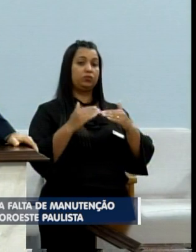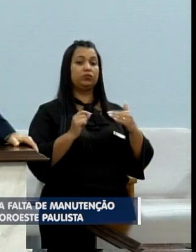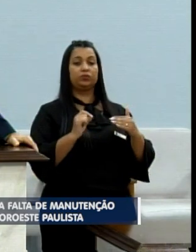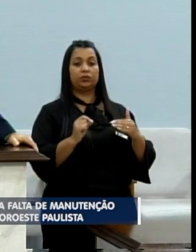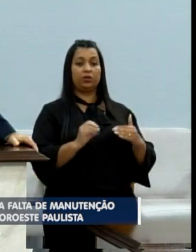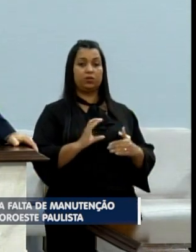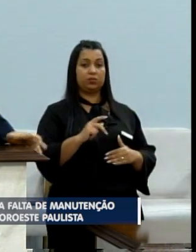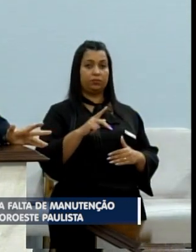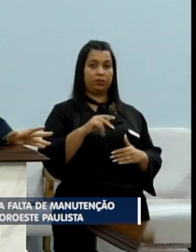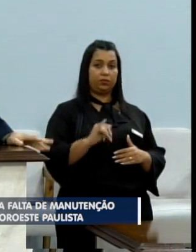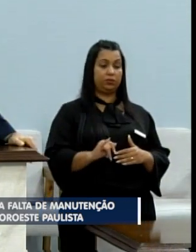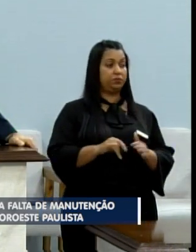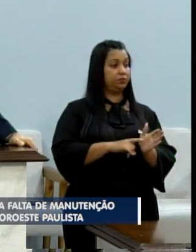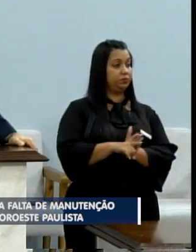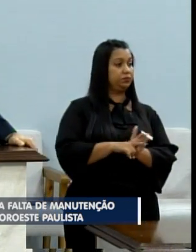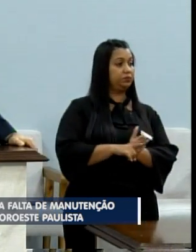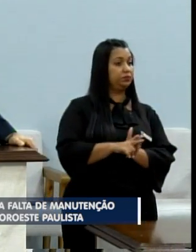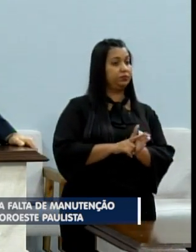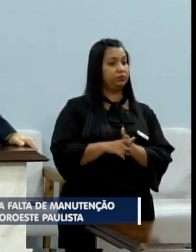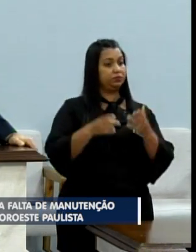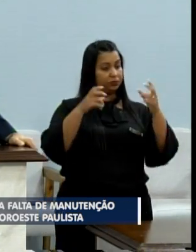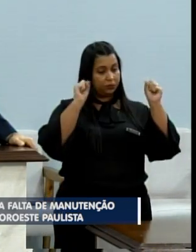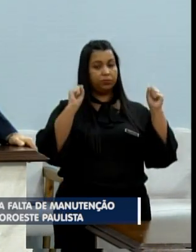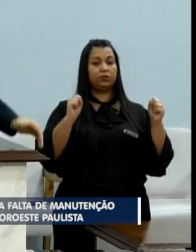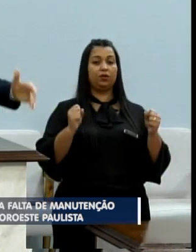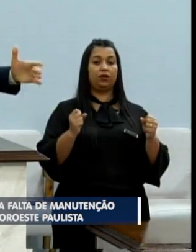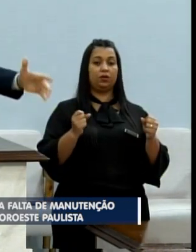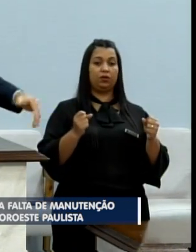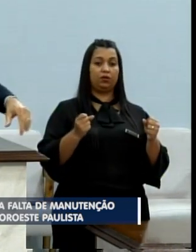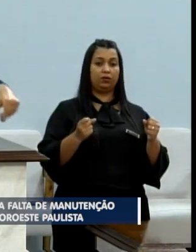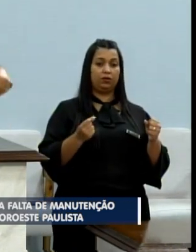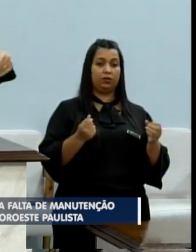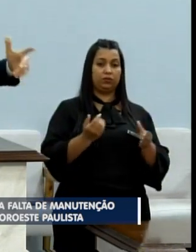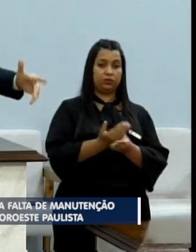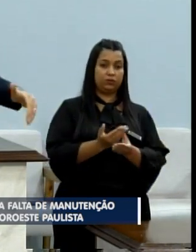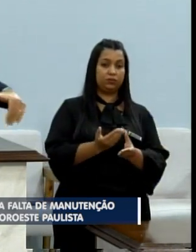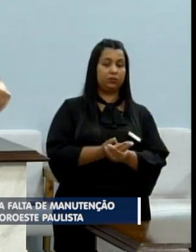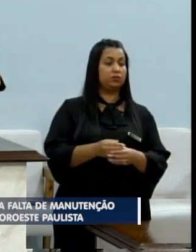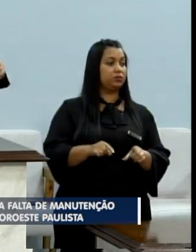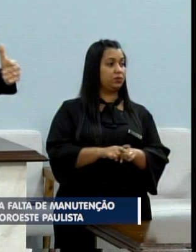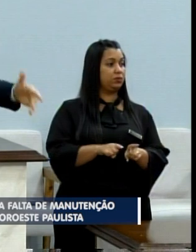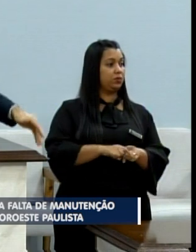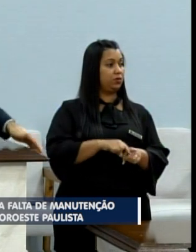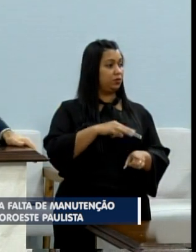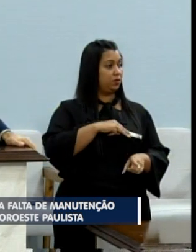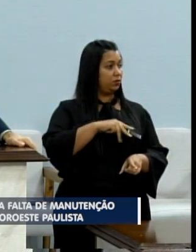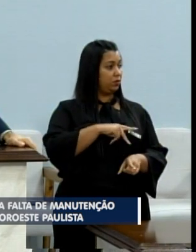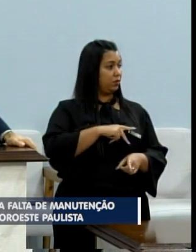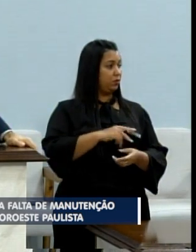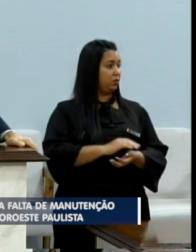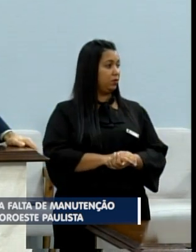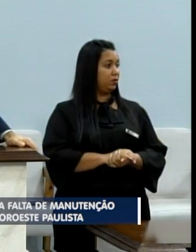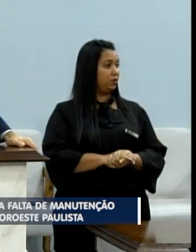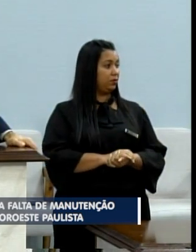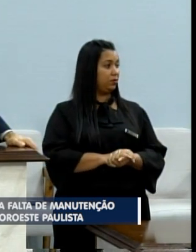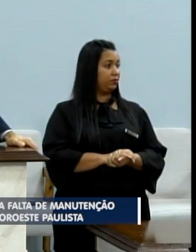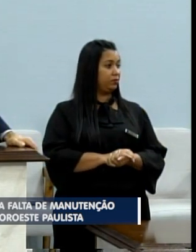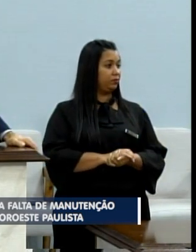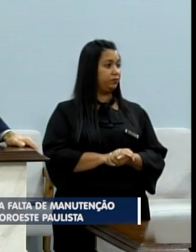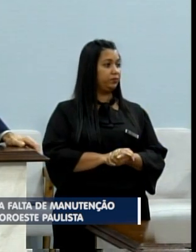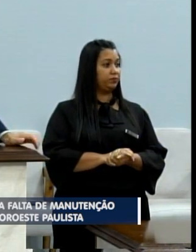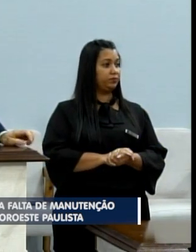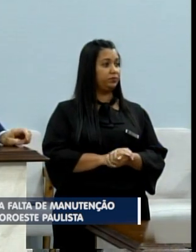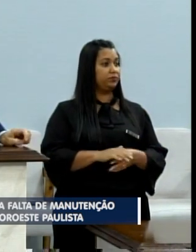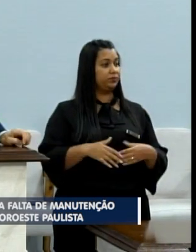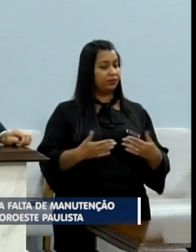CPI. Tribunal de Contas, Defensoria Pública, Promotoria Isso aí foi o Pública. João Paulo que fez isso com ele, né? Eu